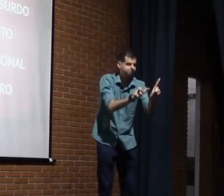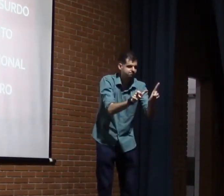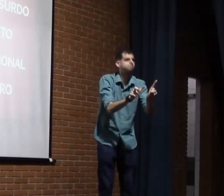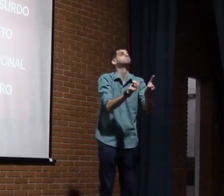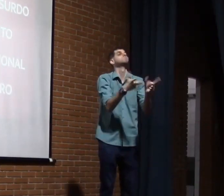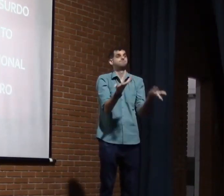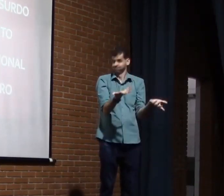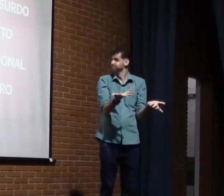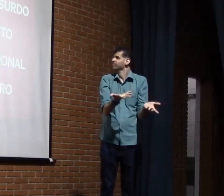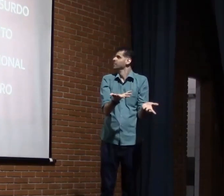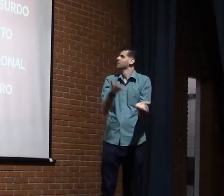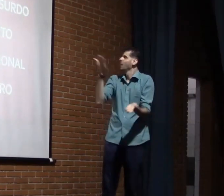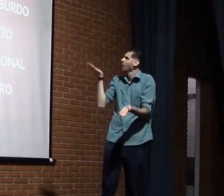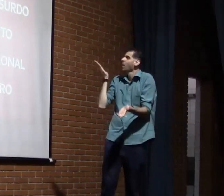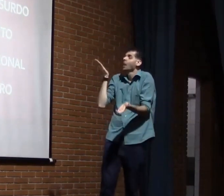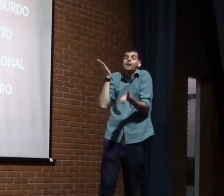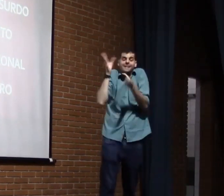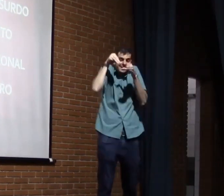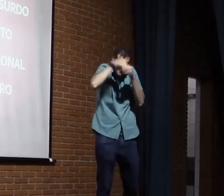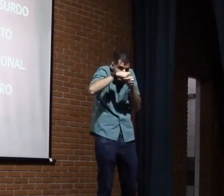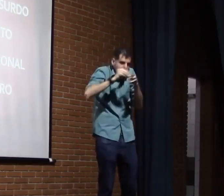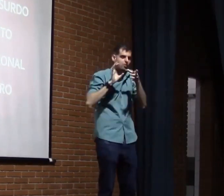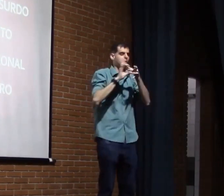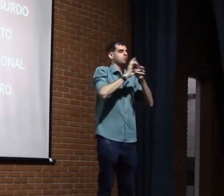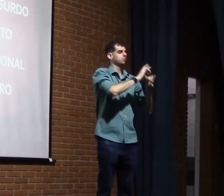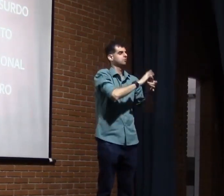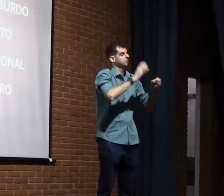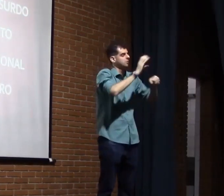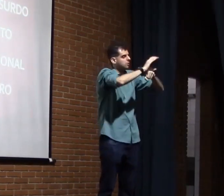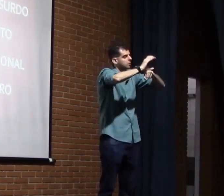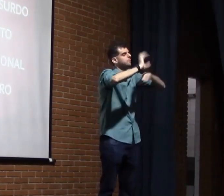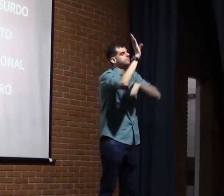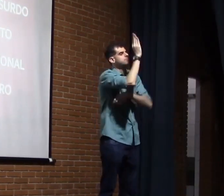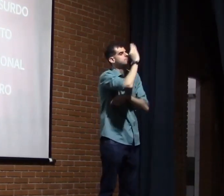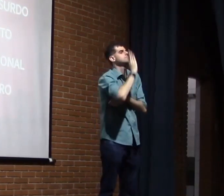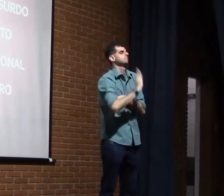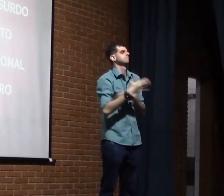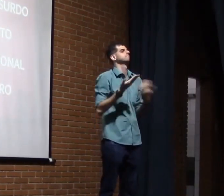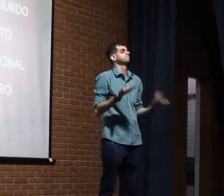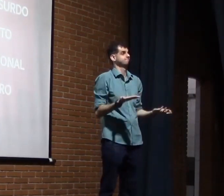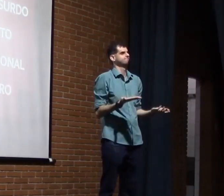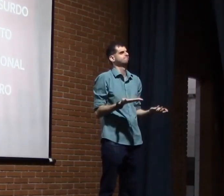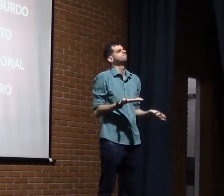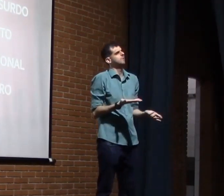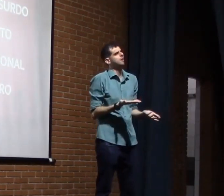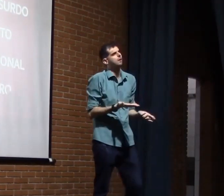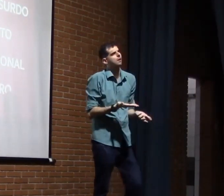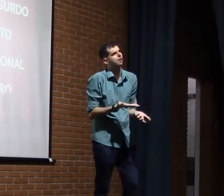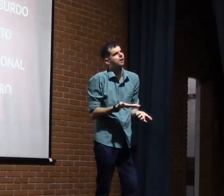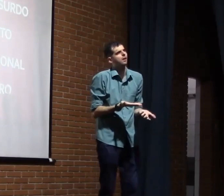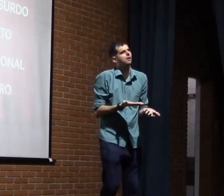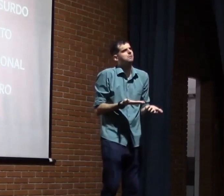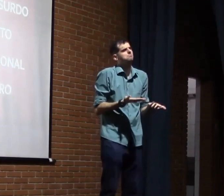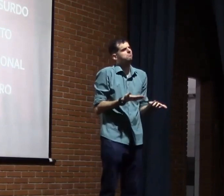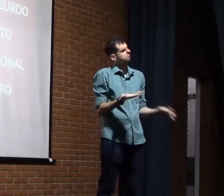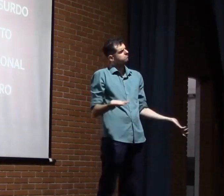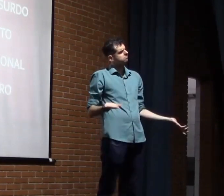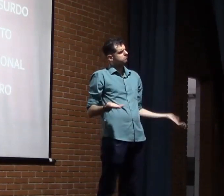do sujeito surdo, né, no âmbito constitucional brasileiro. E é esse o tema, né, que a gente vai estar tratando